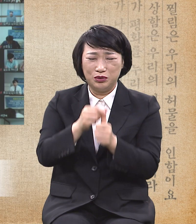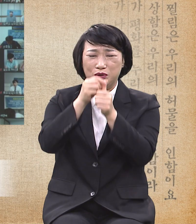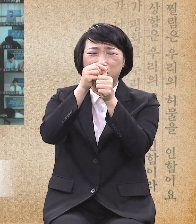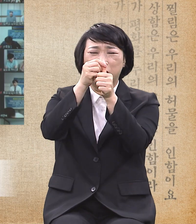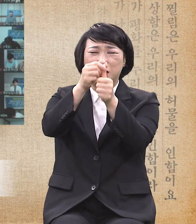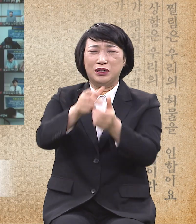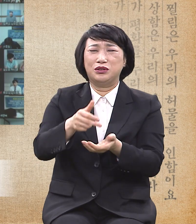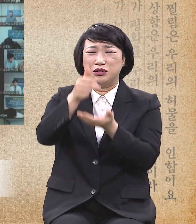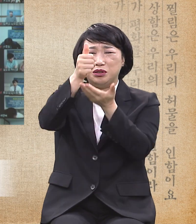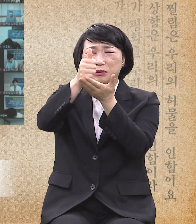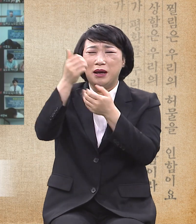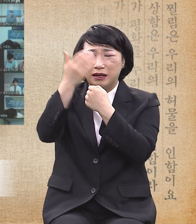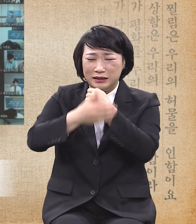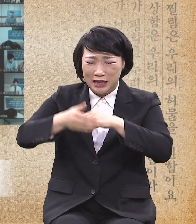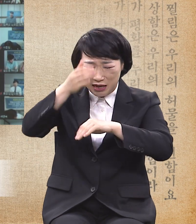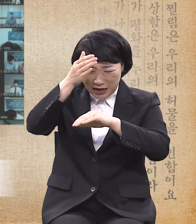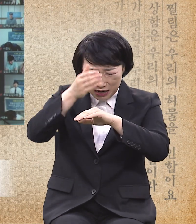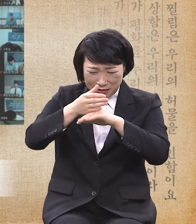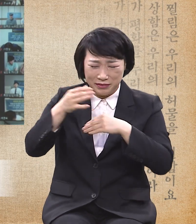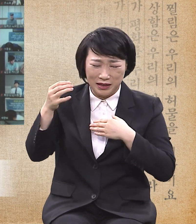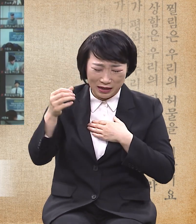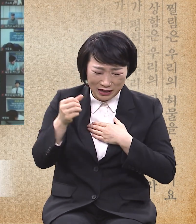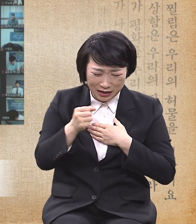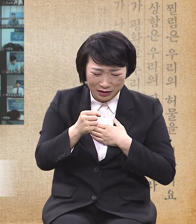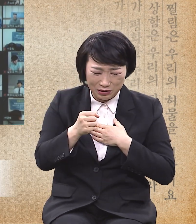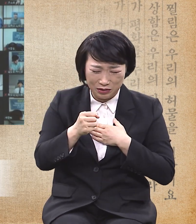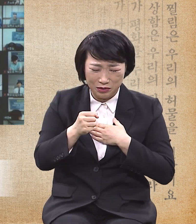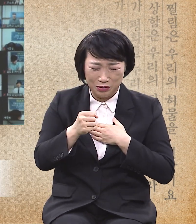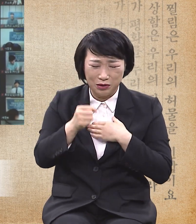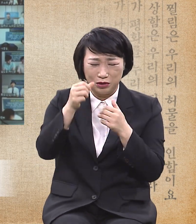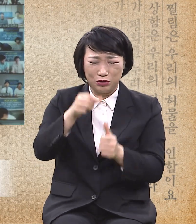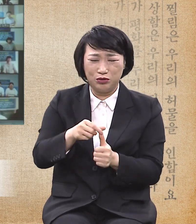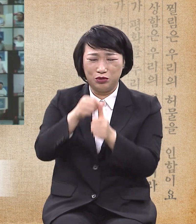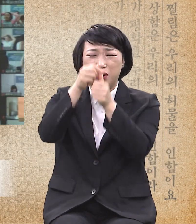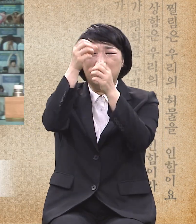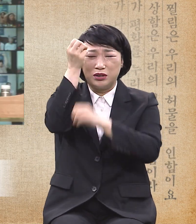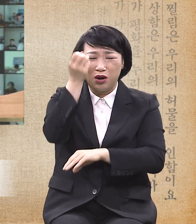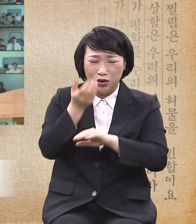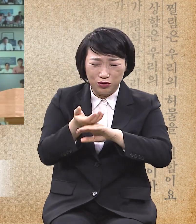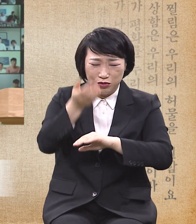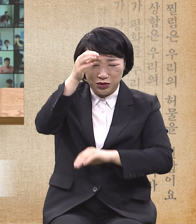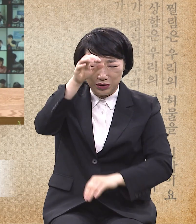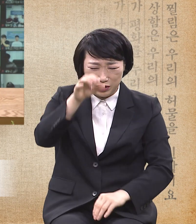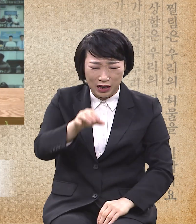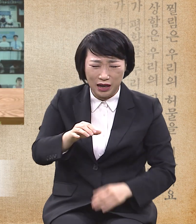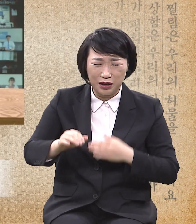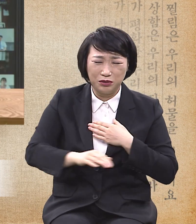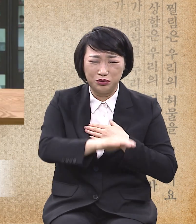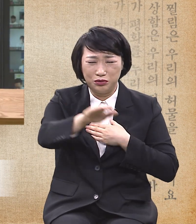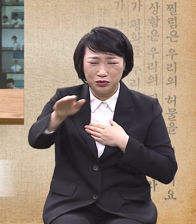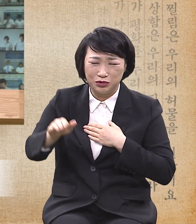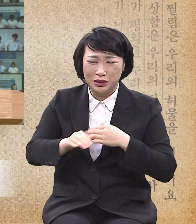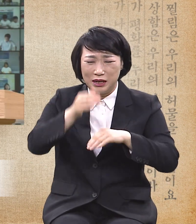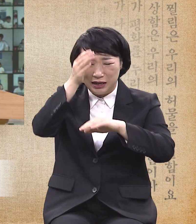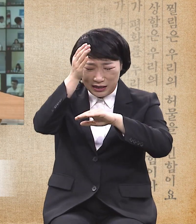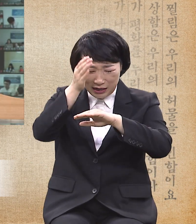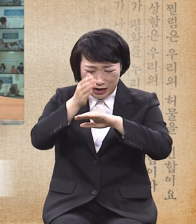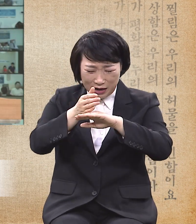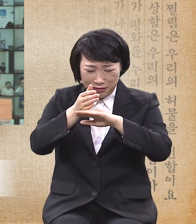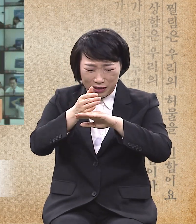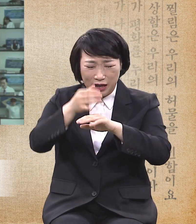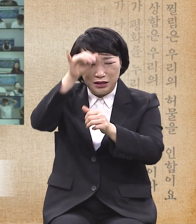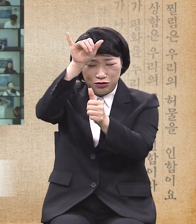구원의 주님의 은혜 감사해서 구원의 토 위에 우리의